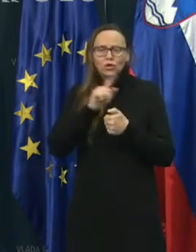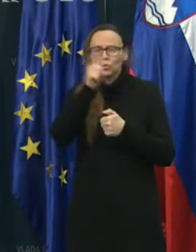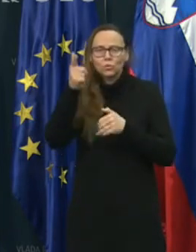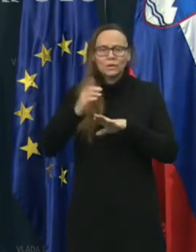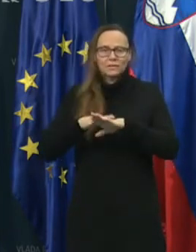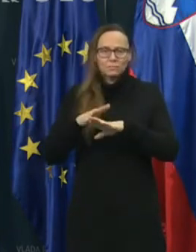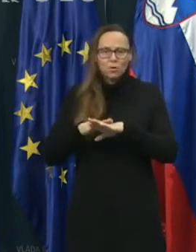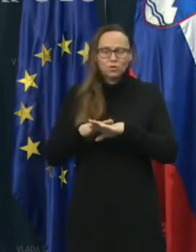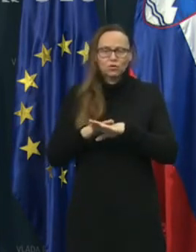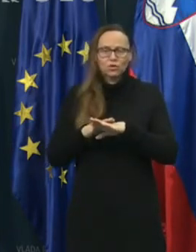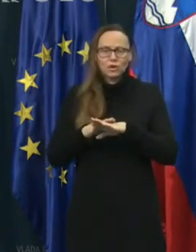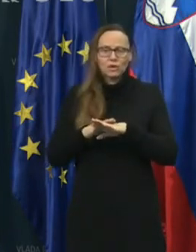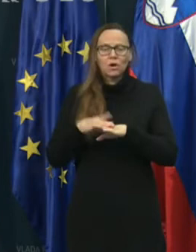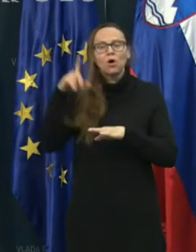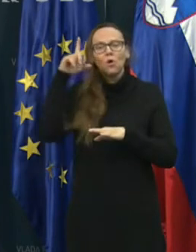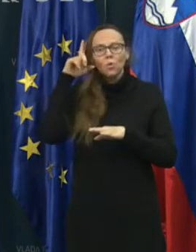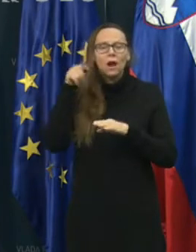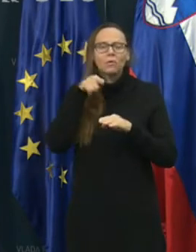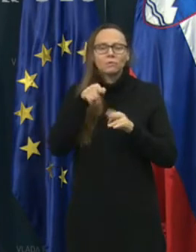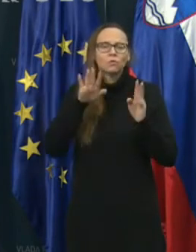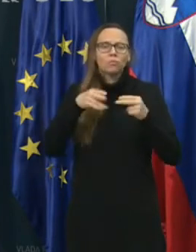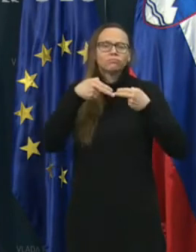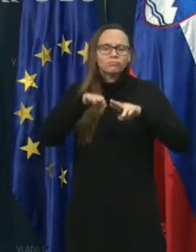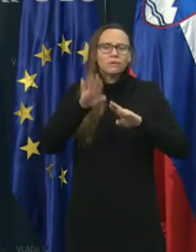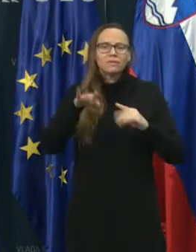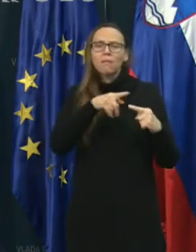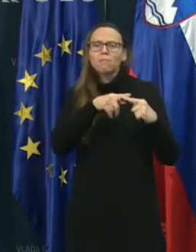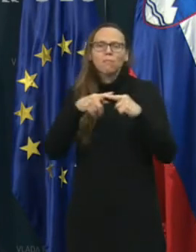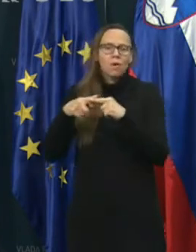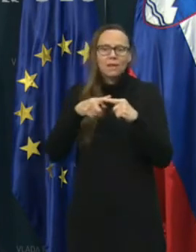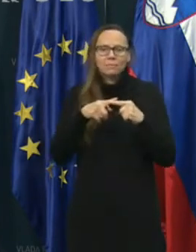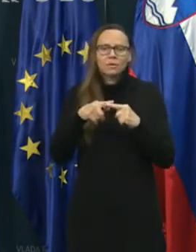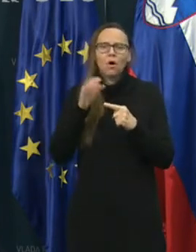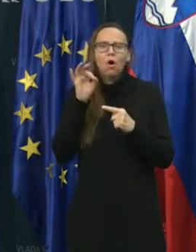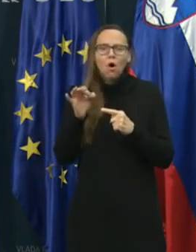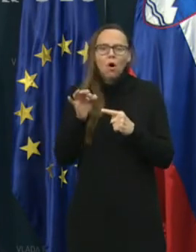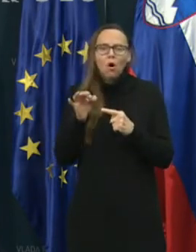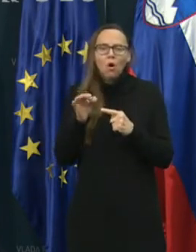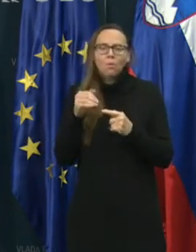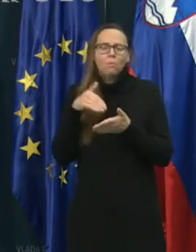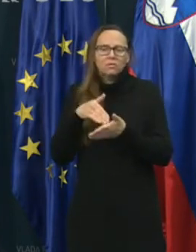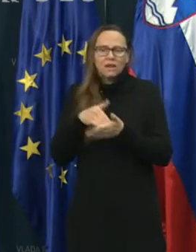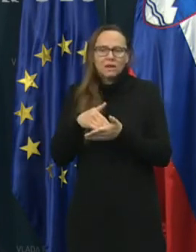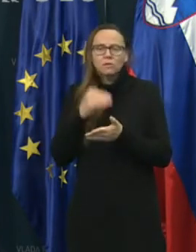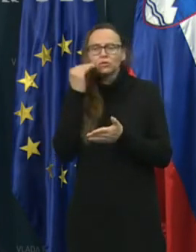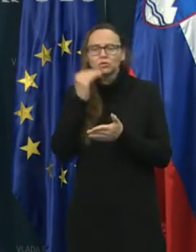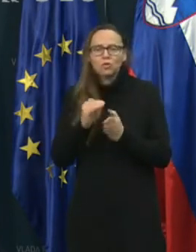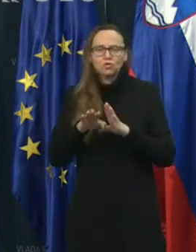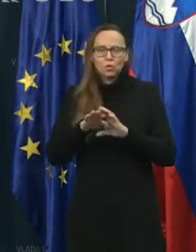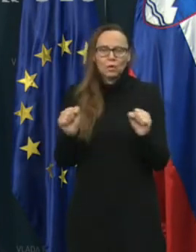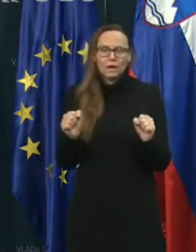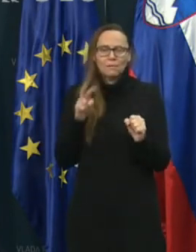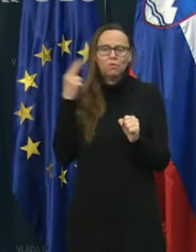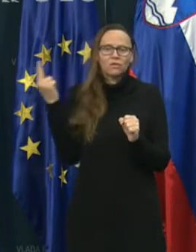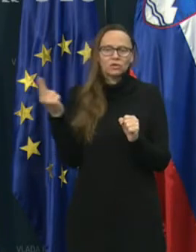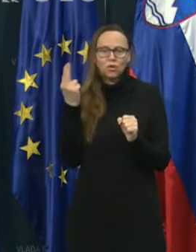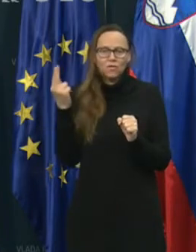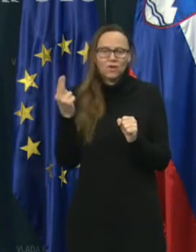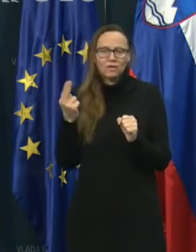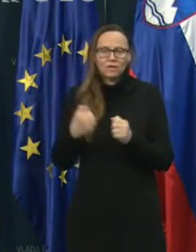sporočil. V glavnem se to odzivi na polemiko o smotrnosti strožjih ukrepov v Sloveniji,